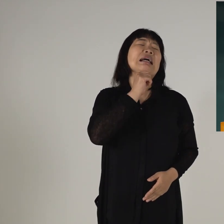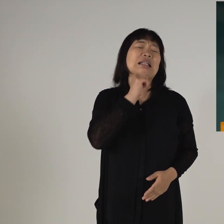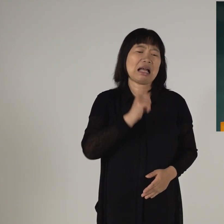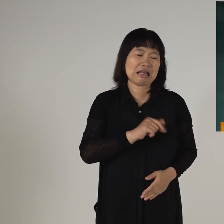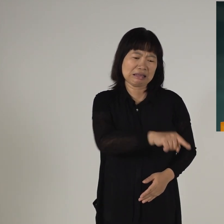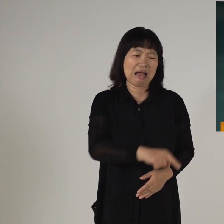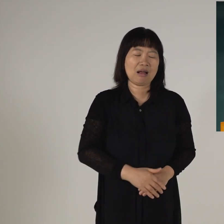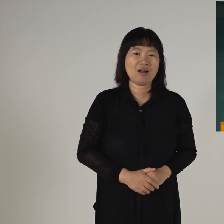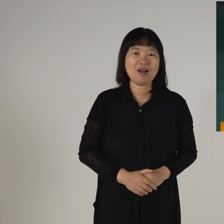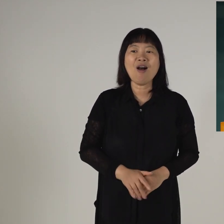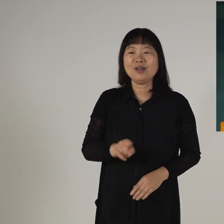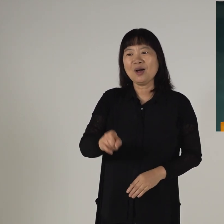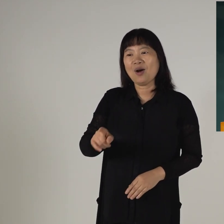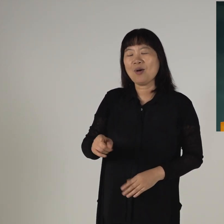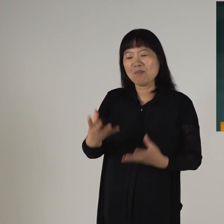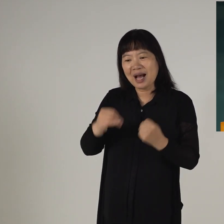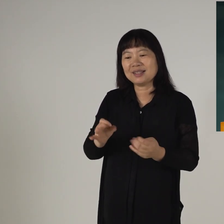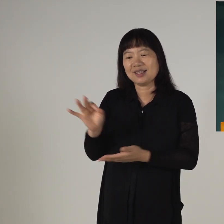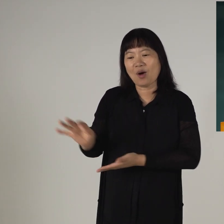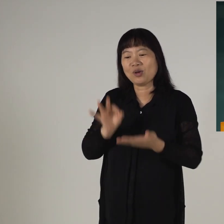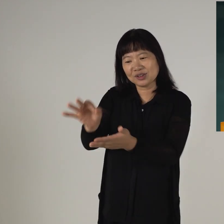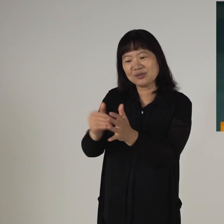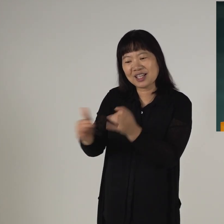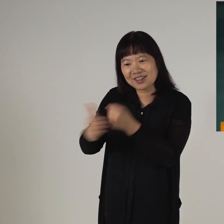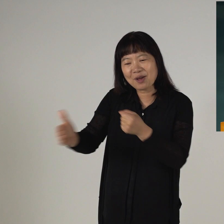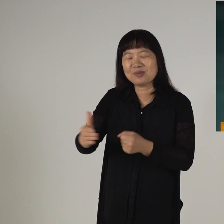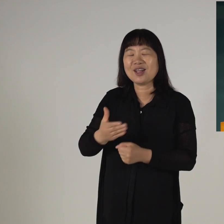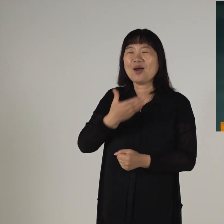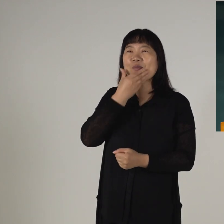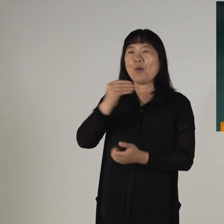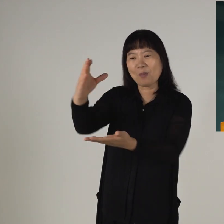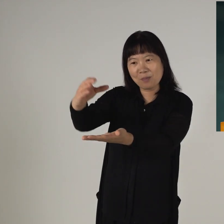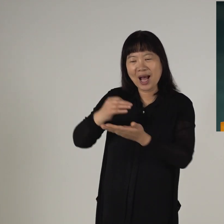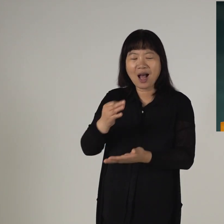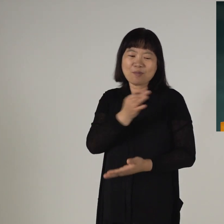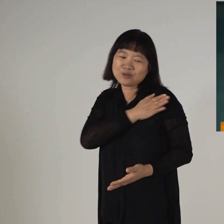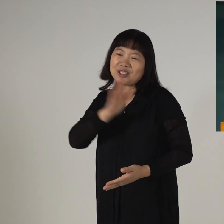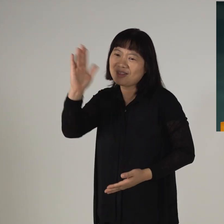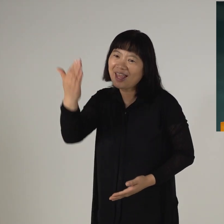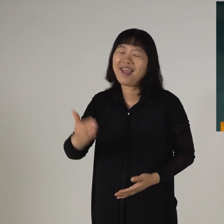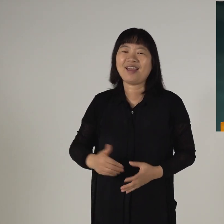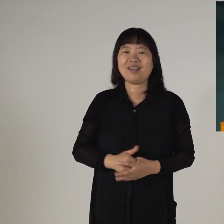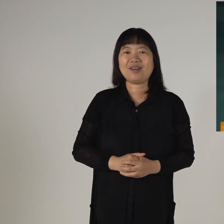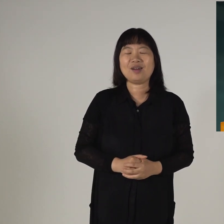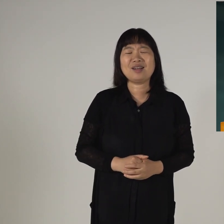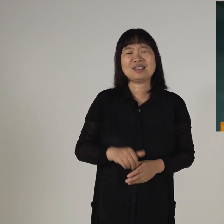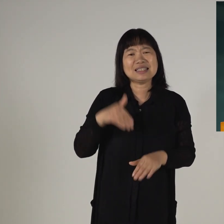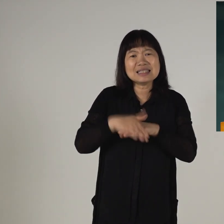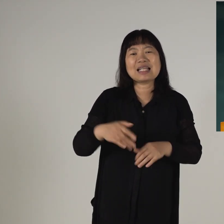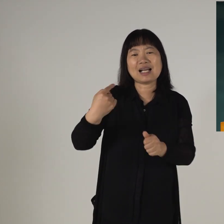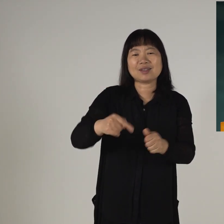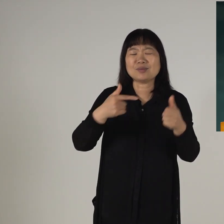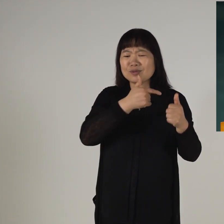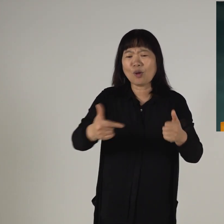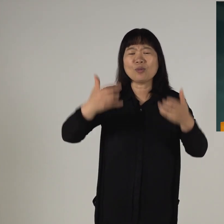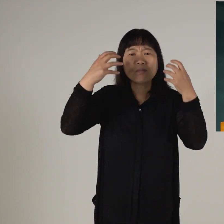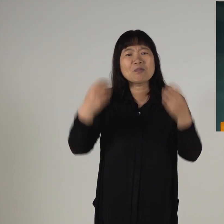그러니까 복 받는 거야, 많이 내니까. 이런 가르침이 얼마나 많았어요.